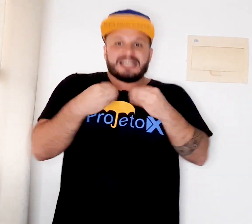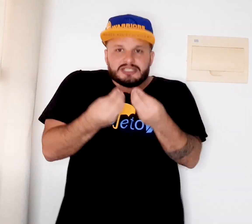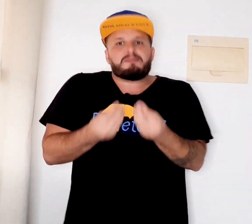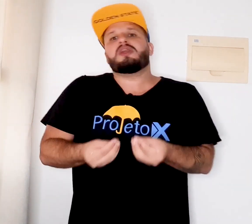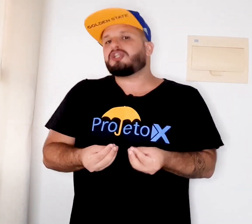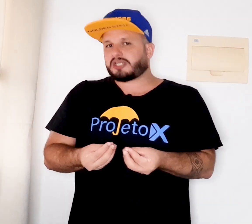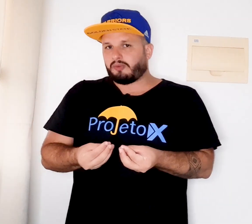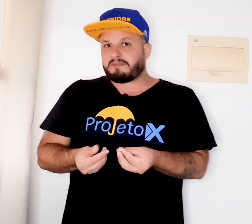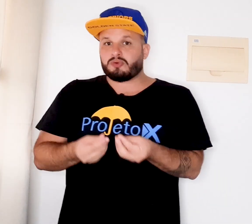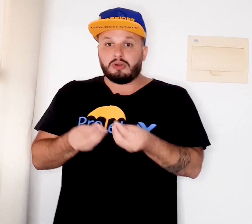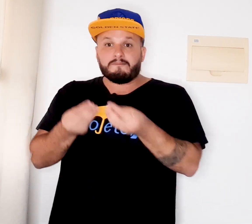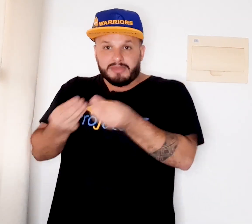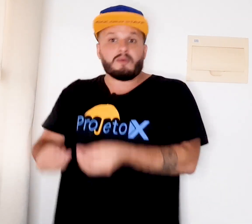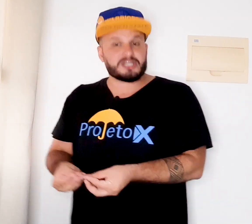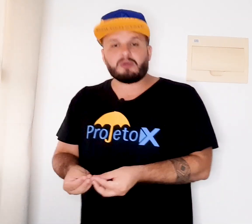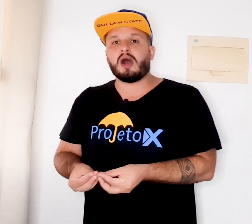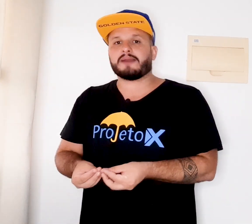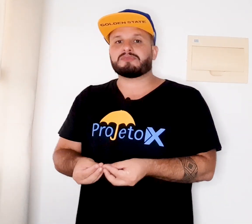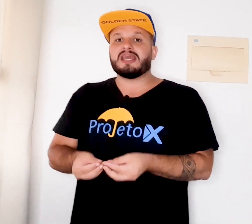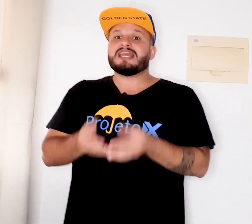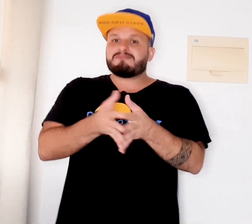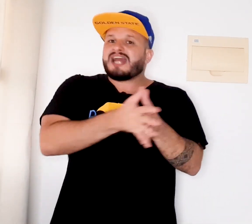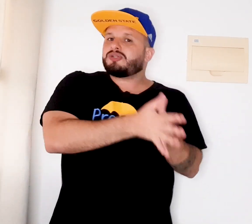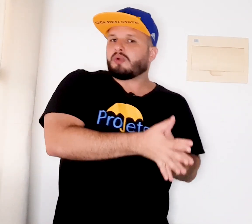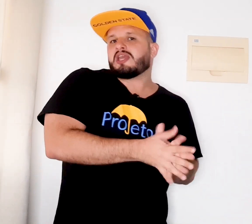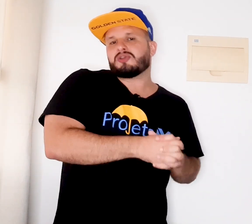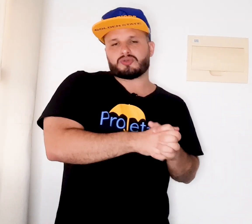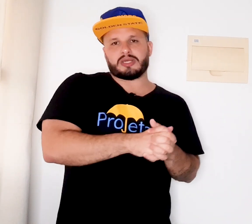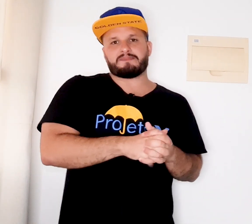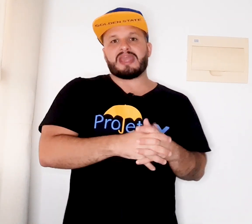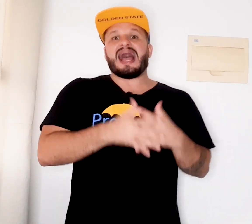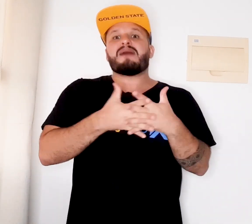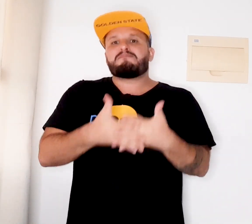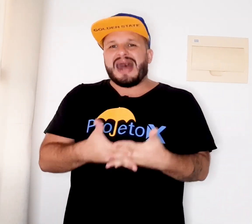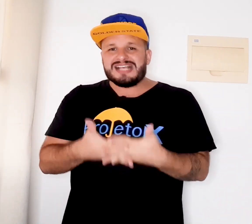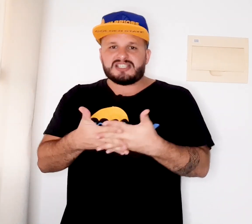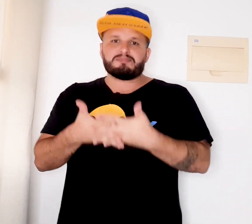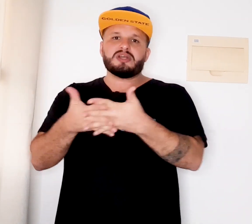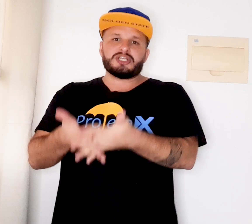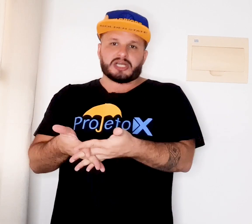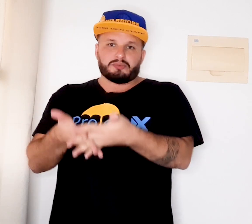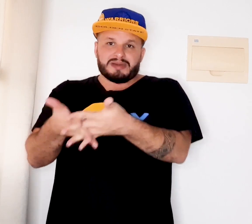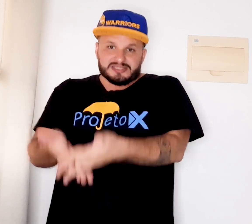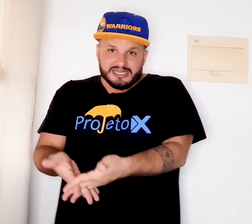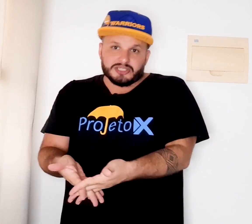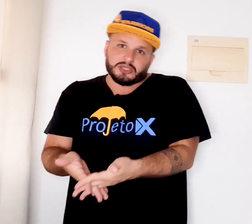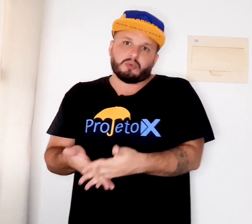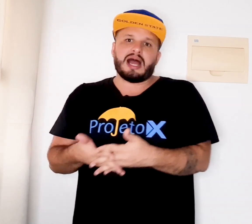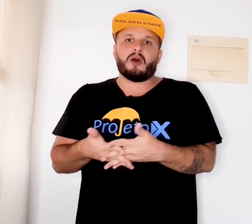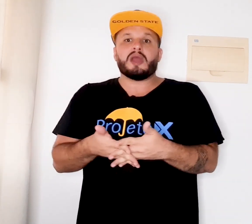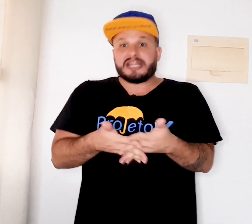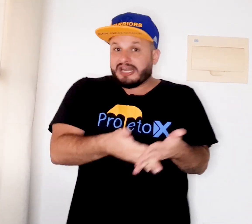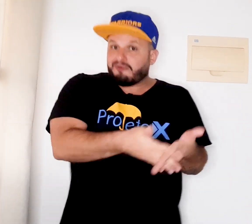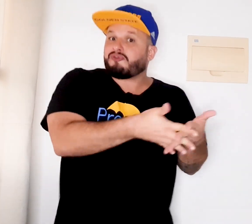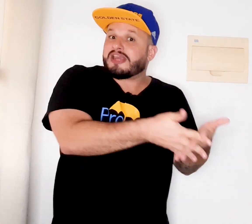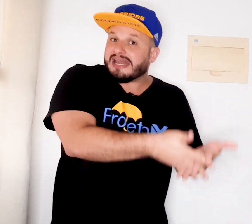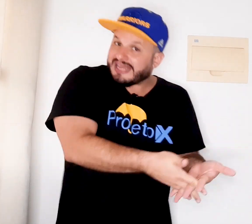crise política no Peru não é de agora. E mais do que isso, né? A base política do presidente atual, que não foi